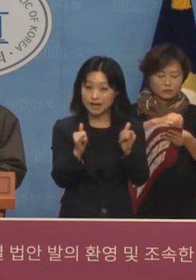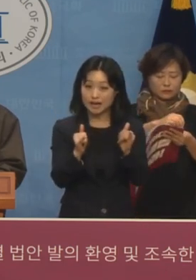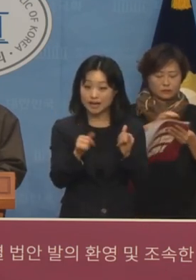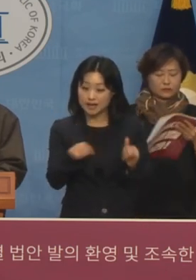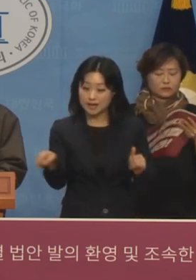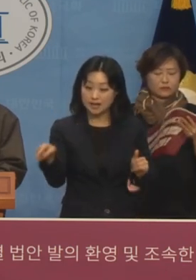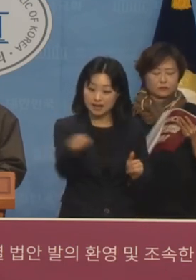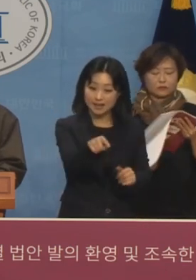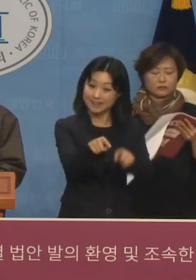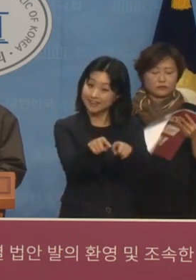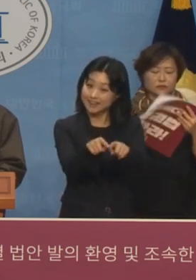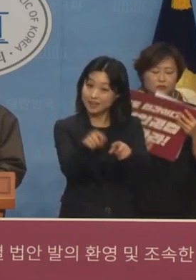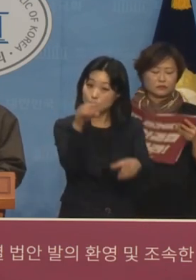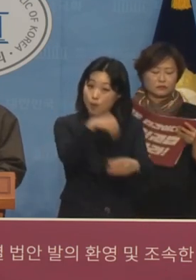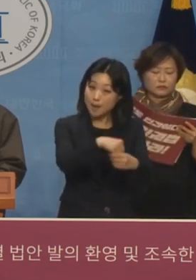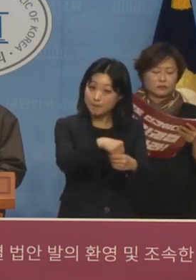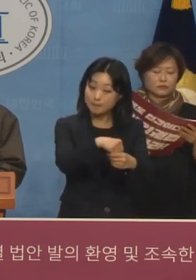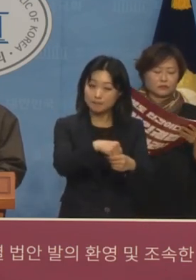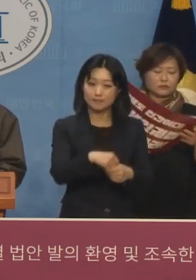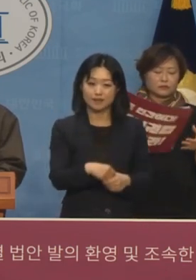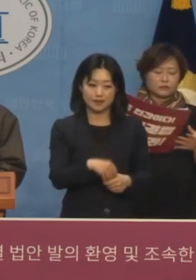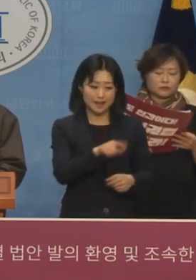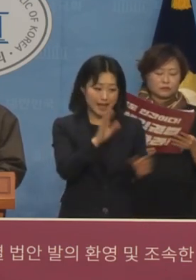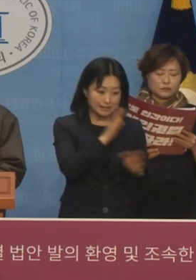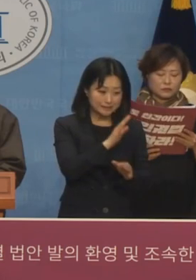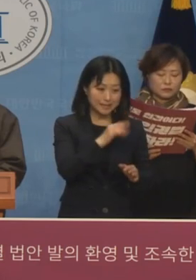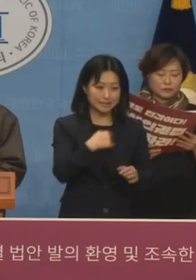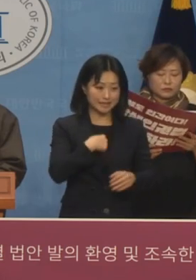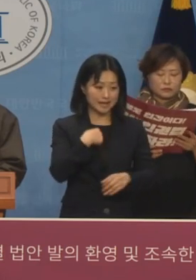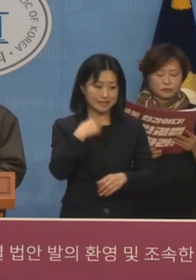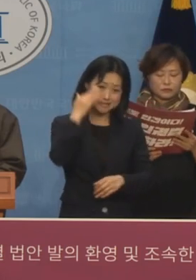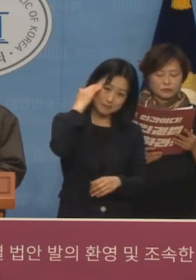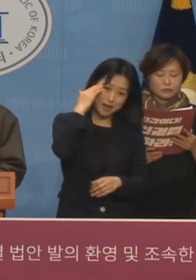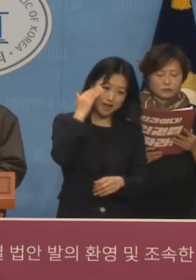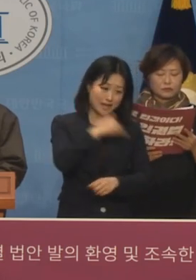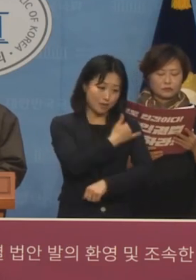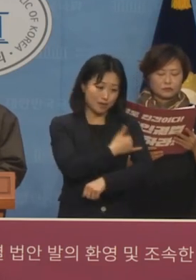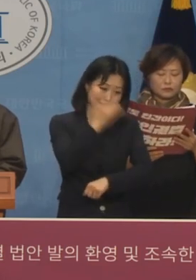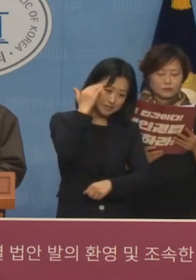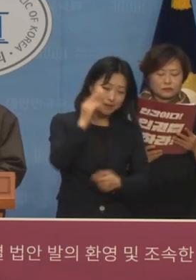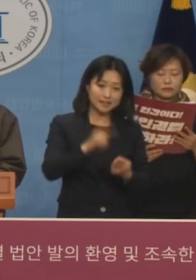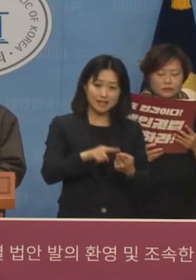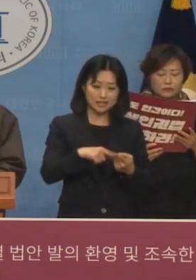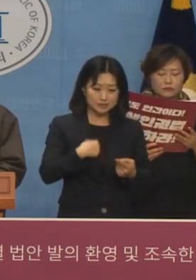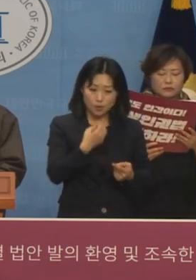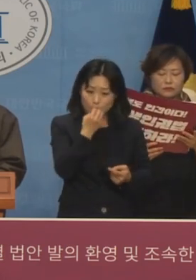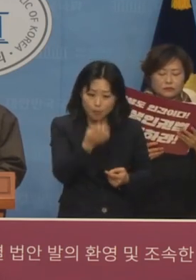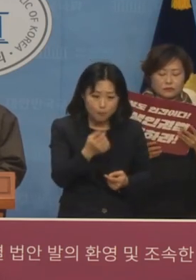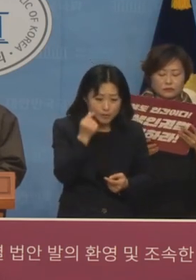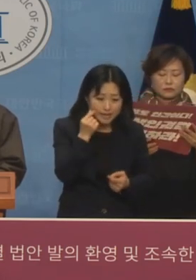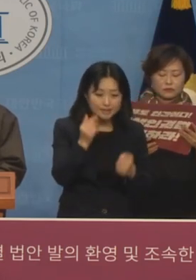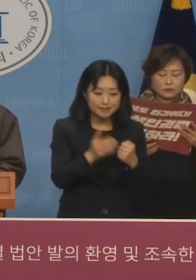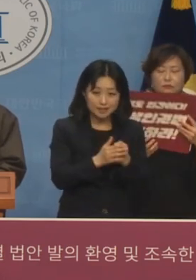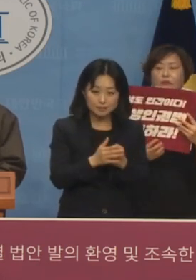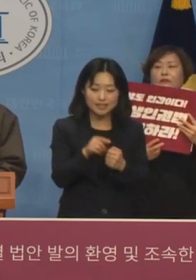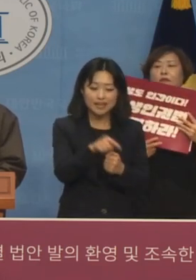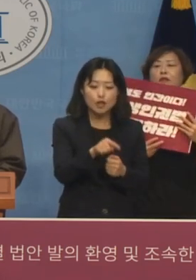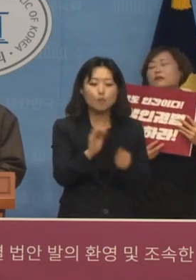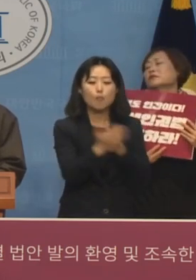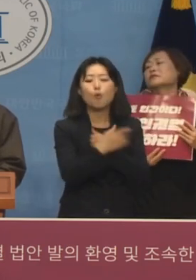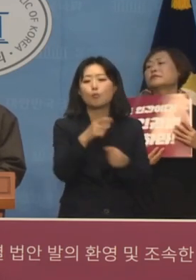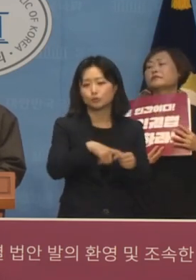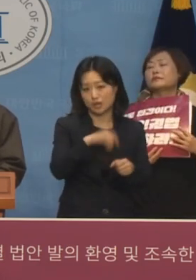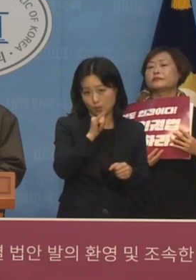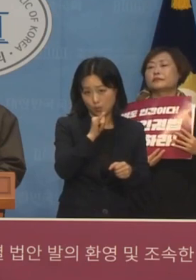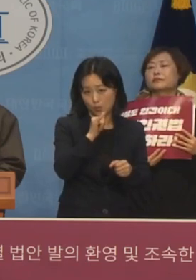포함하는 것은 자신의 인권 침해 사안을 성인만큼 표현하지 못하고 자력이 없는 아동을 위한 최소한의 보호장치라고 할 수 있으며